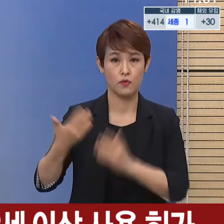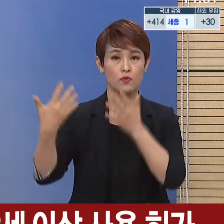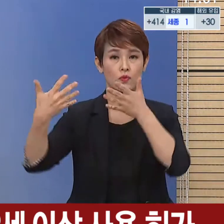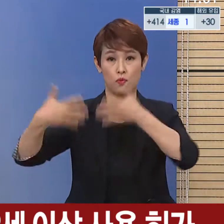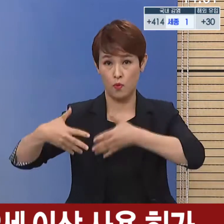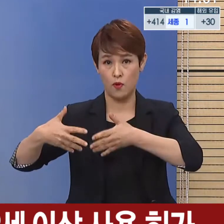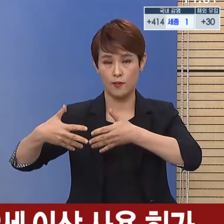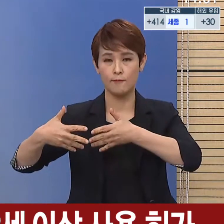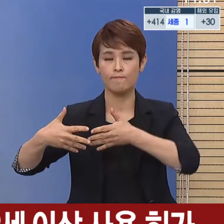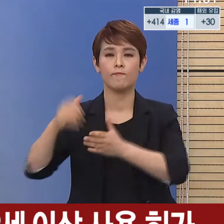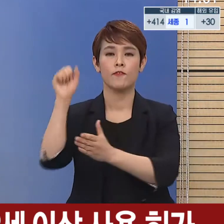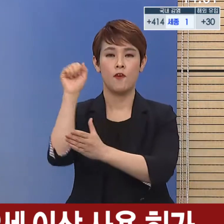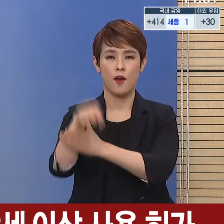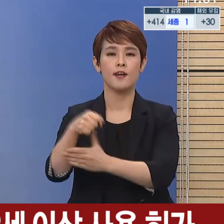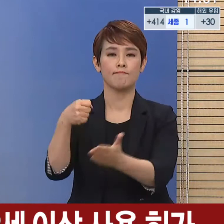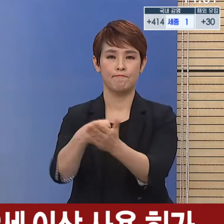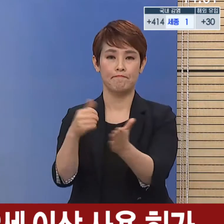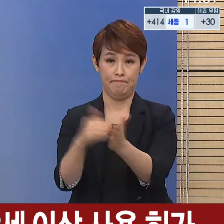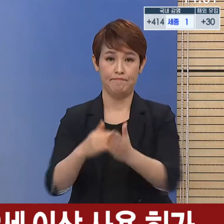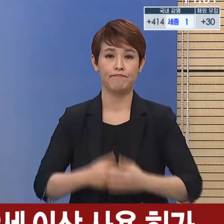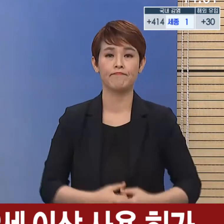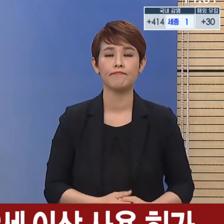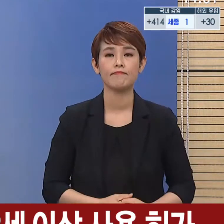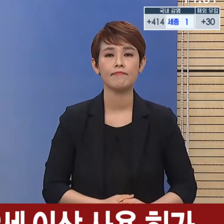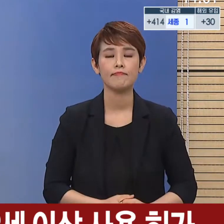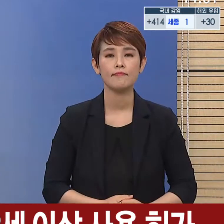조건으로 품목 허가를 결정하였습니다.